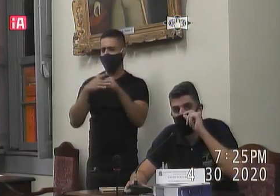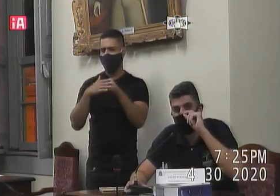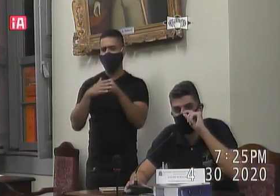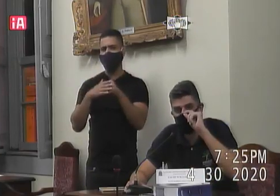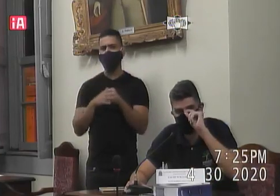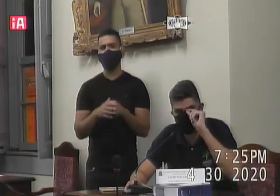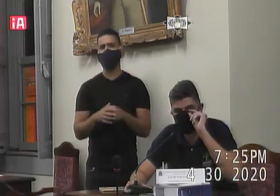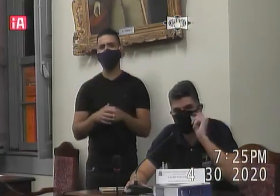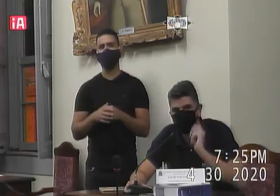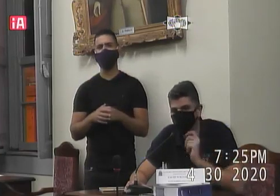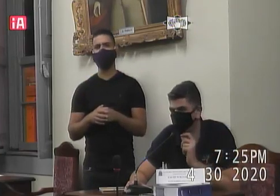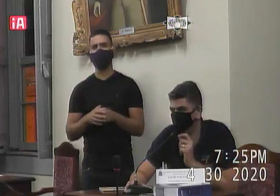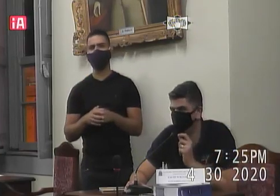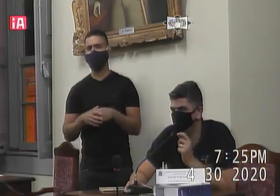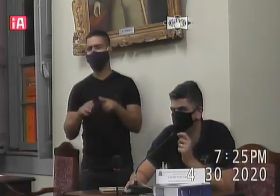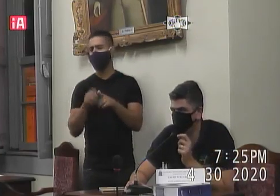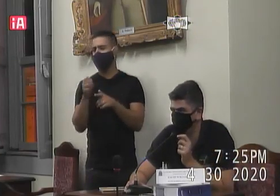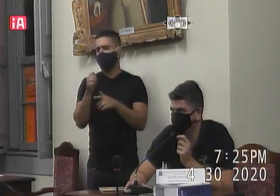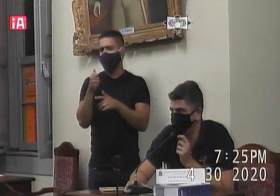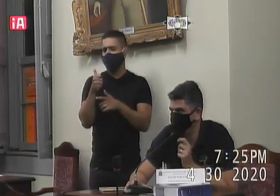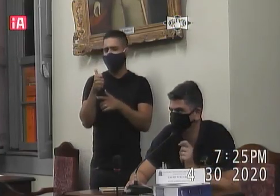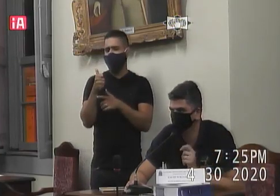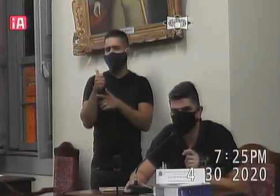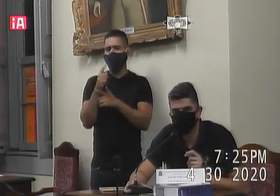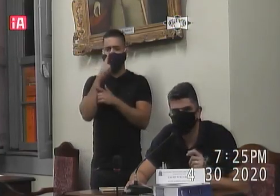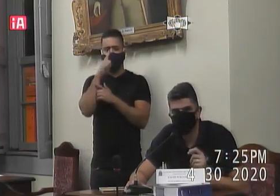num risco eminente de morte ali, Marquinhos.